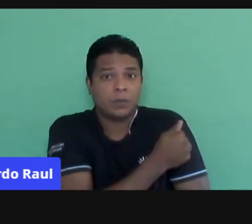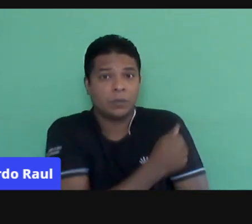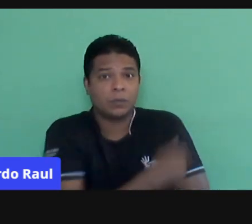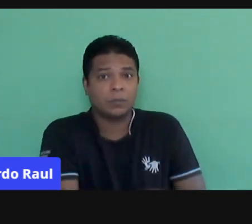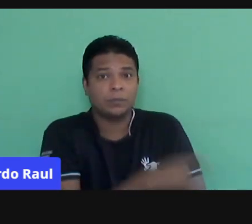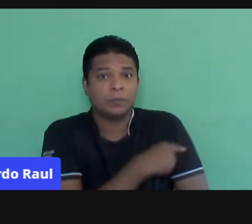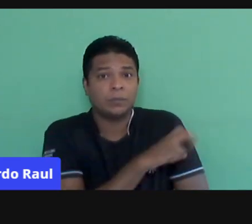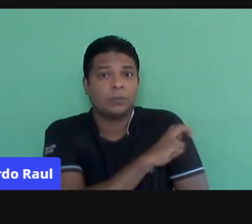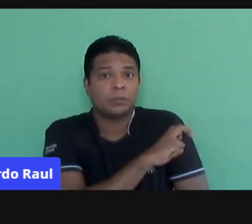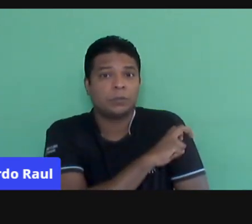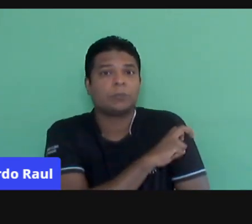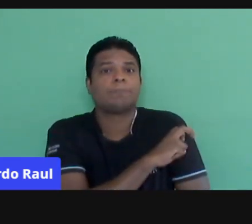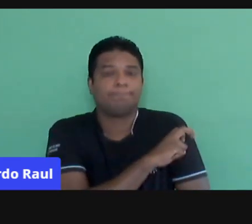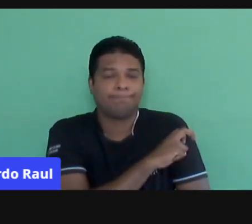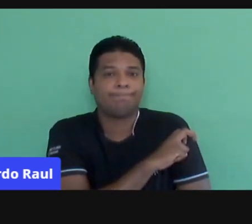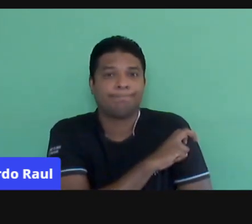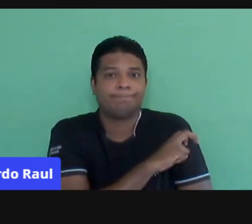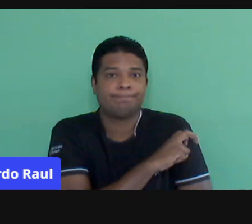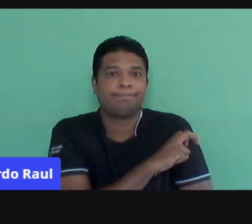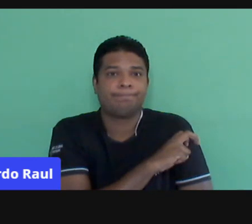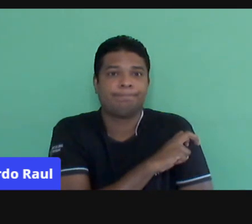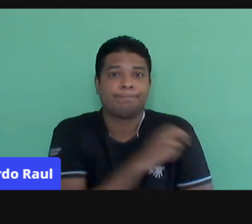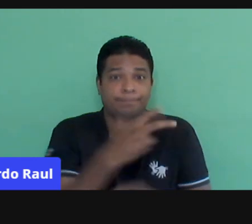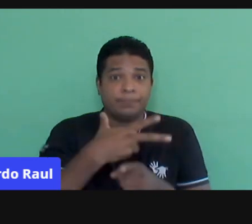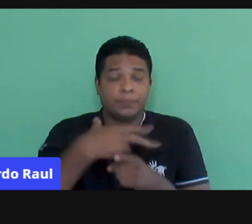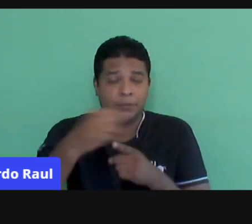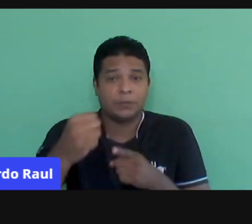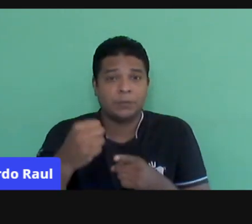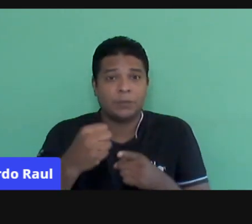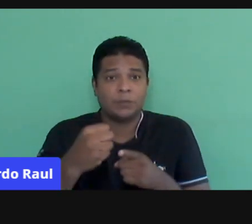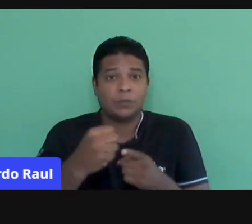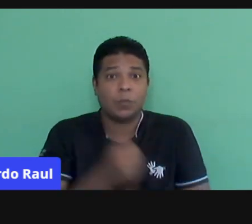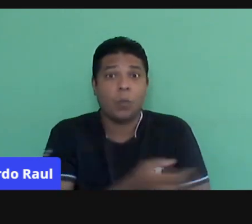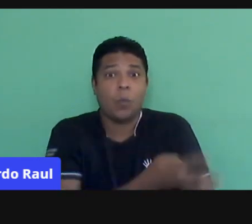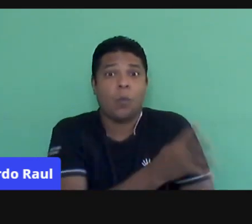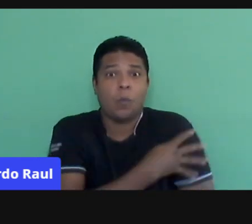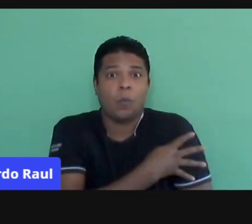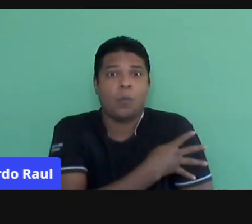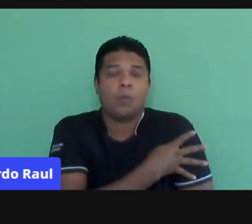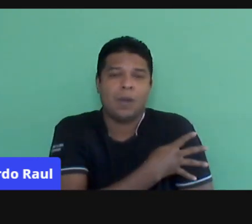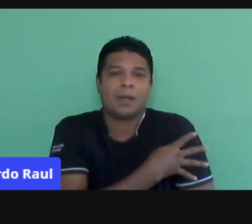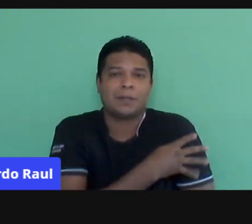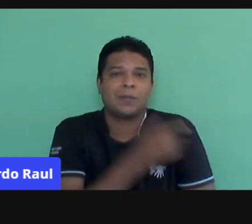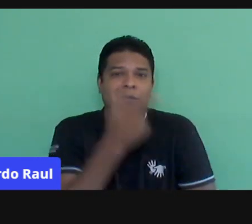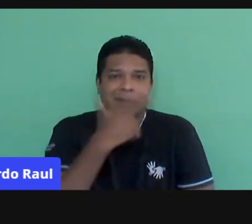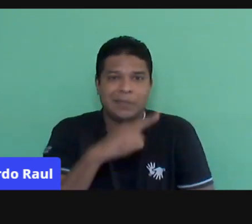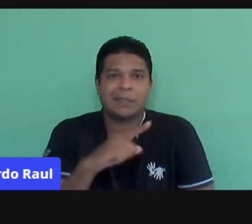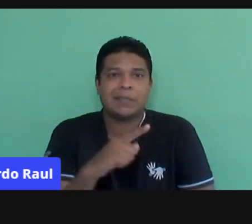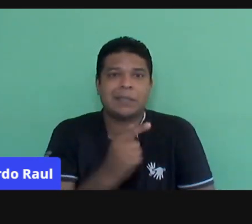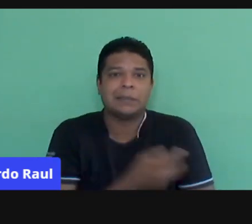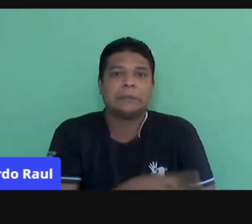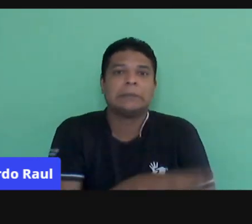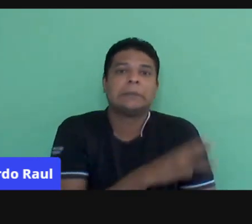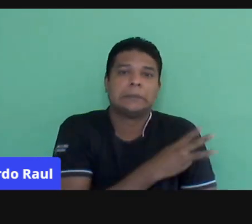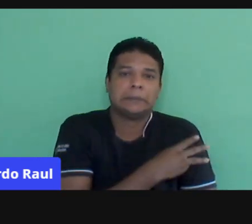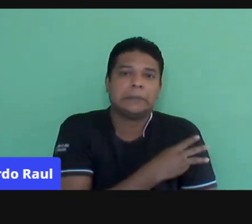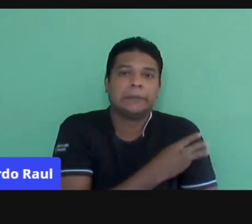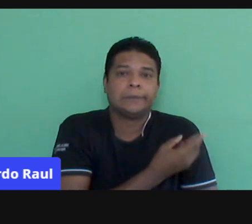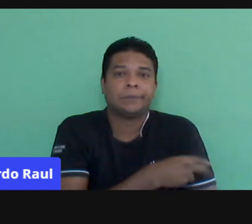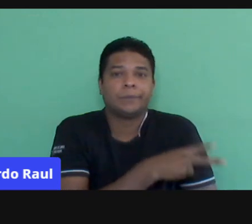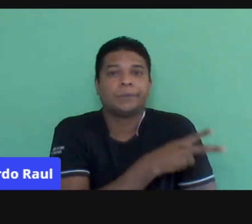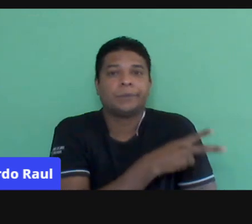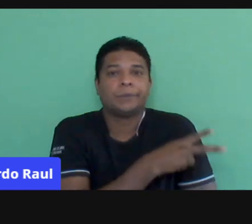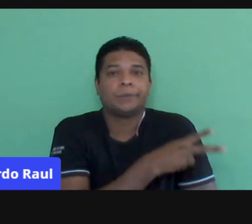que venceu o momento remoto no 4º ano. Né? Que o aluno do 3º ano é o aluno que venceu o momento remoto no 2º